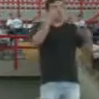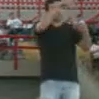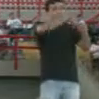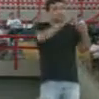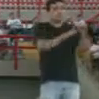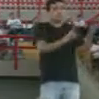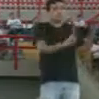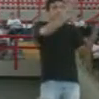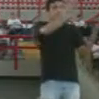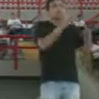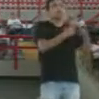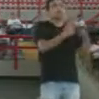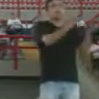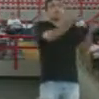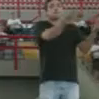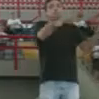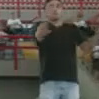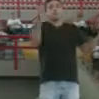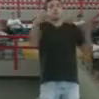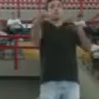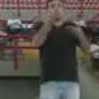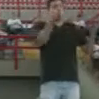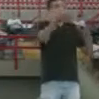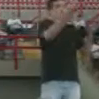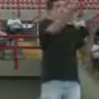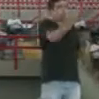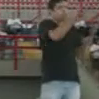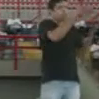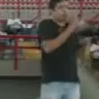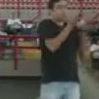bíblica, porque são muitos os convidados para a